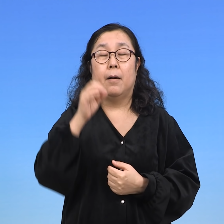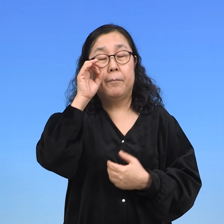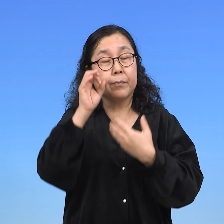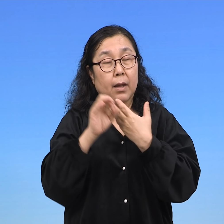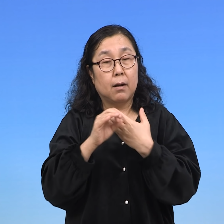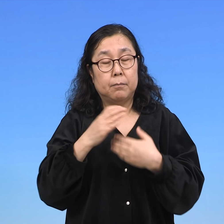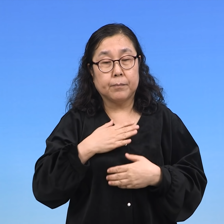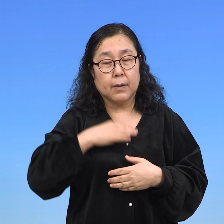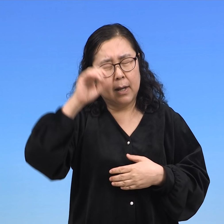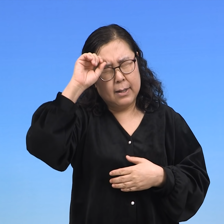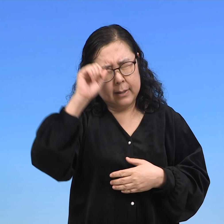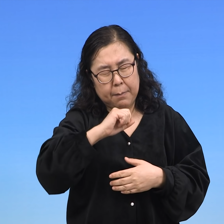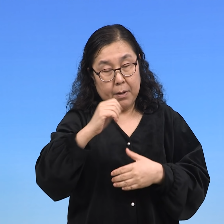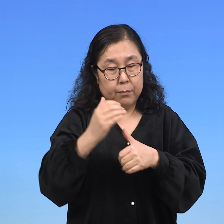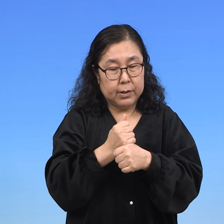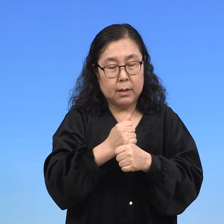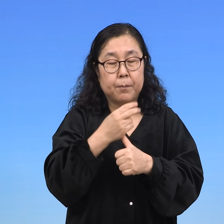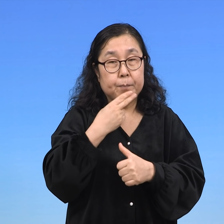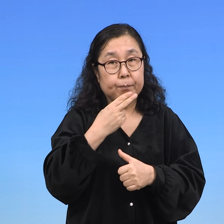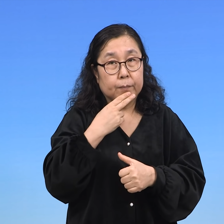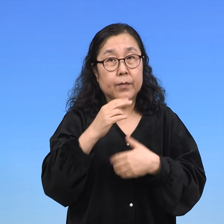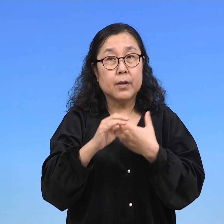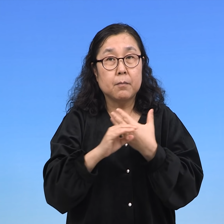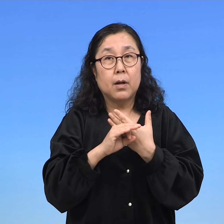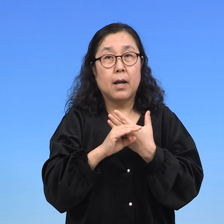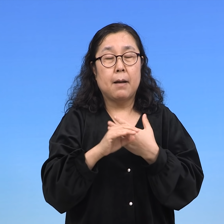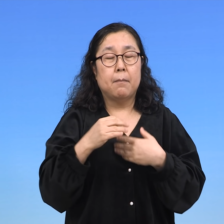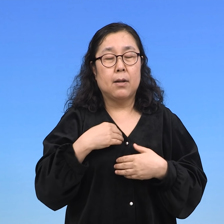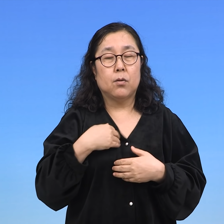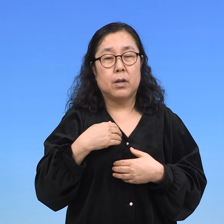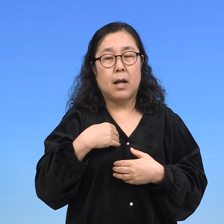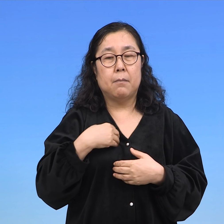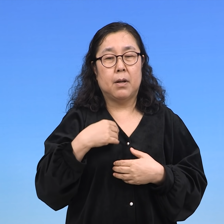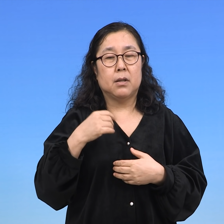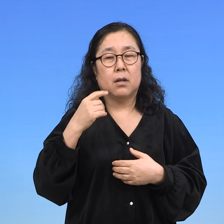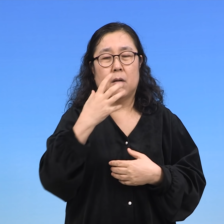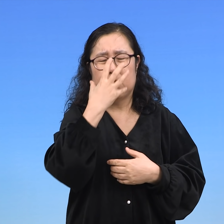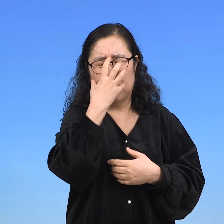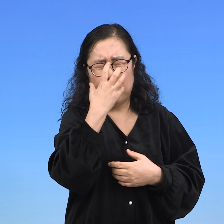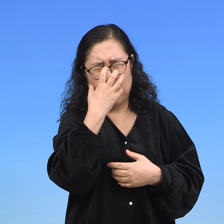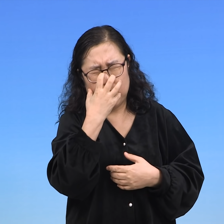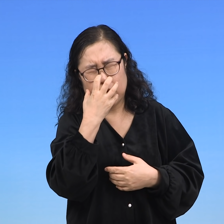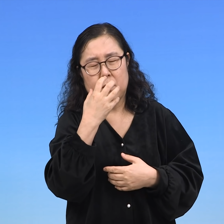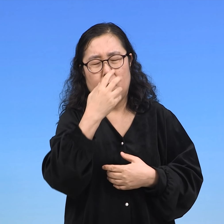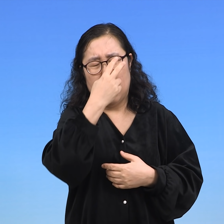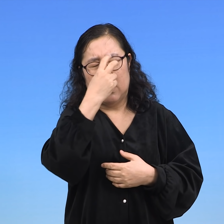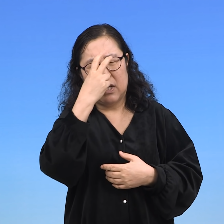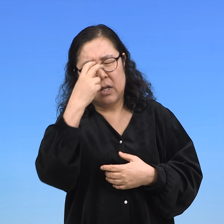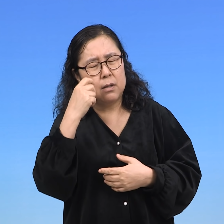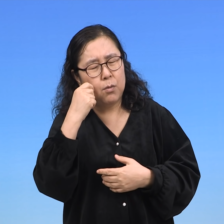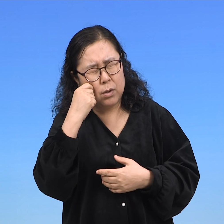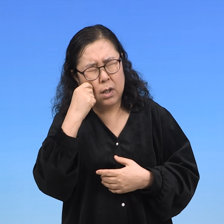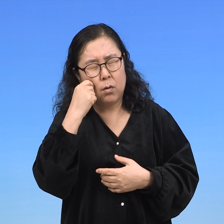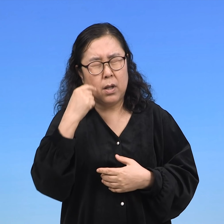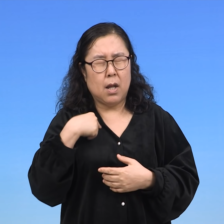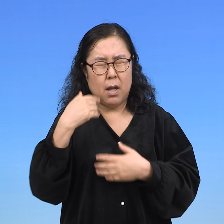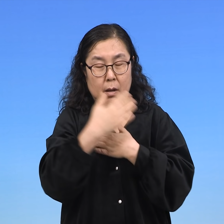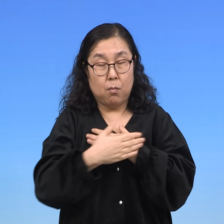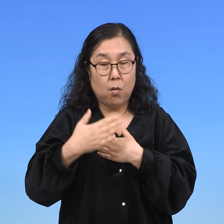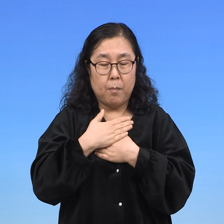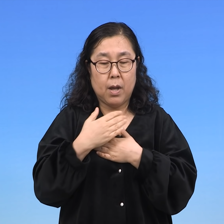만약에 제가 새벽을 붙잡지 않았으면요, 아마 신경 쇠약에 걸렸거나 불면증으로 지금 아마 피폐해져